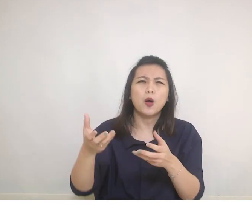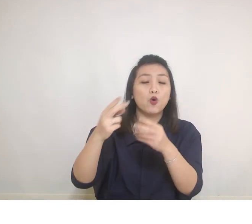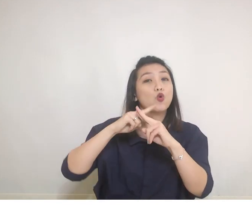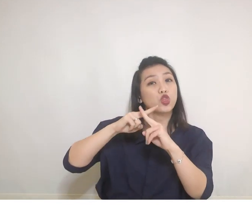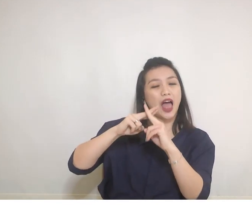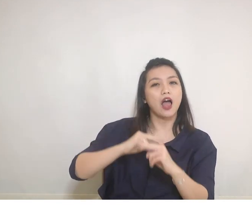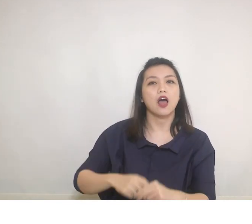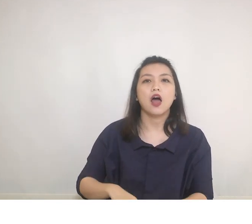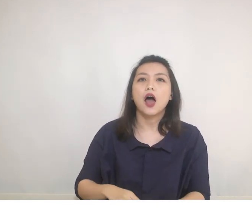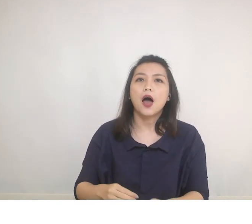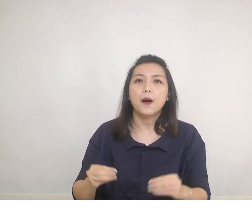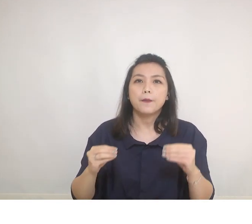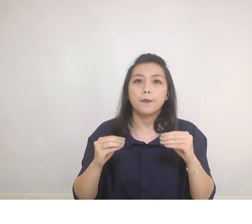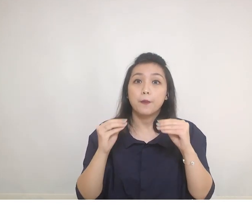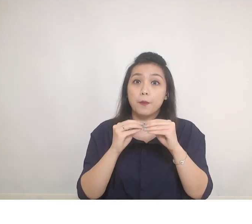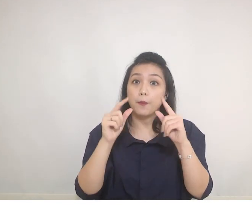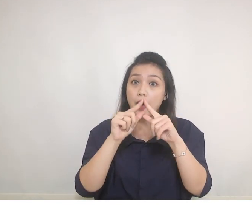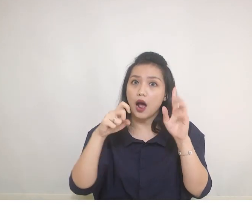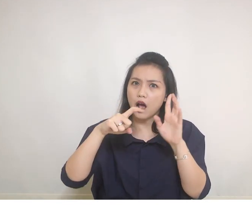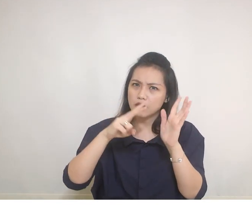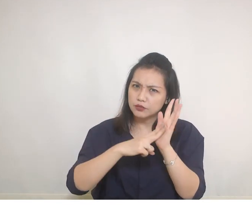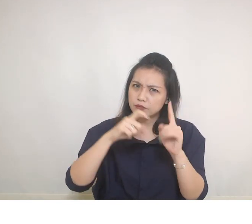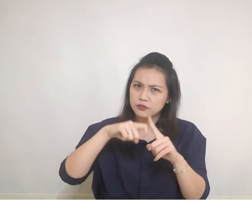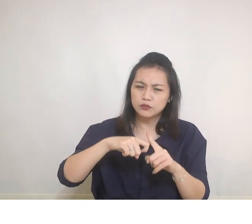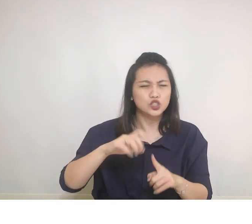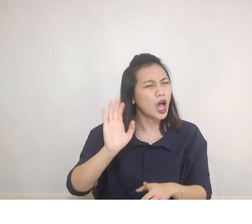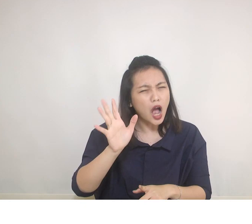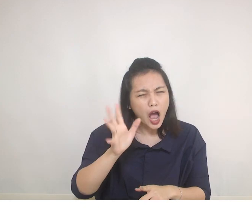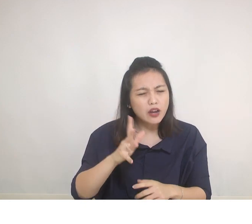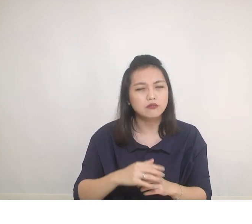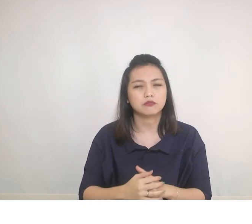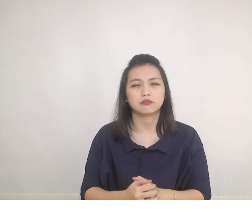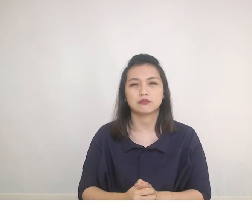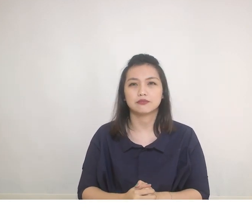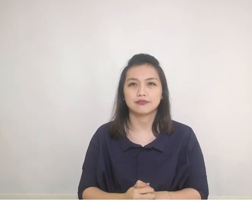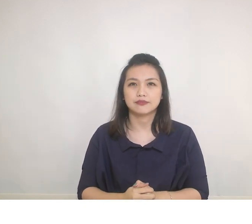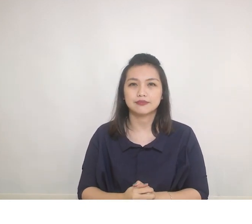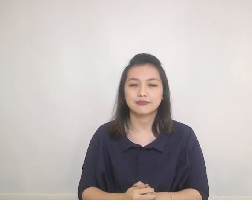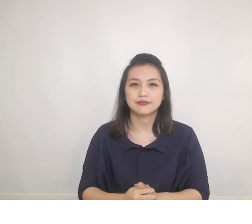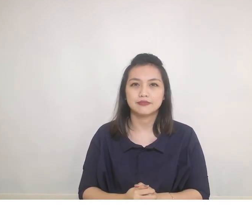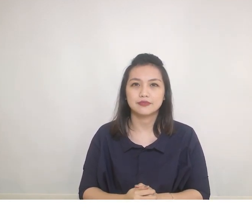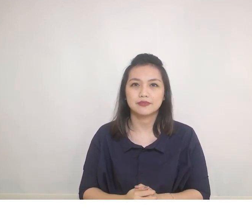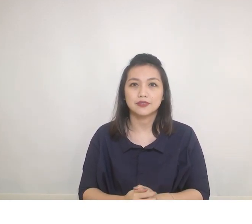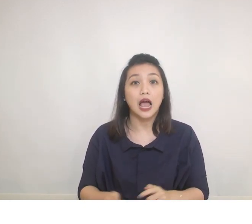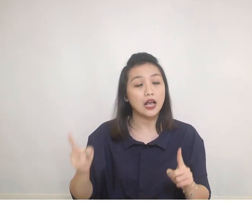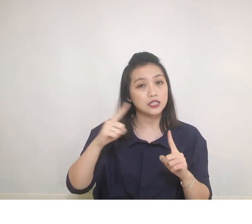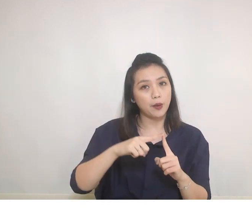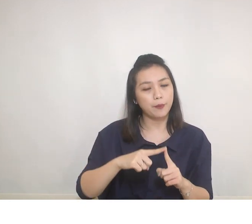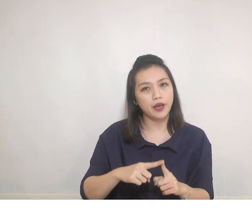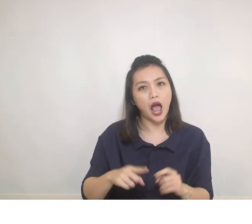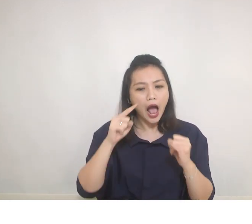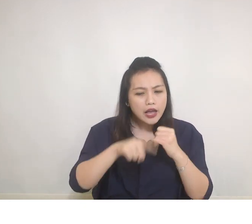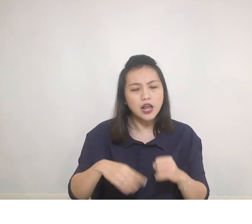dengan rumah kayak itu, menggadaikan rumah itu kayak itu. Dan sampai akhirnya kita ini ada satu kesempatan yaitu telepon sama Ko